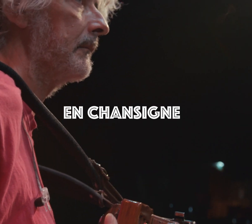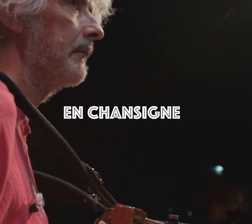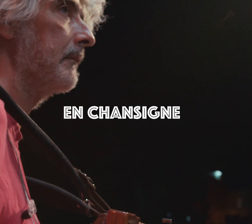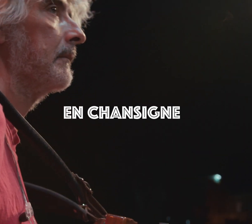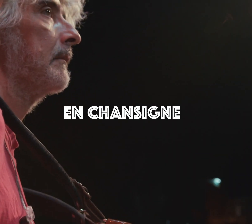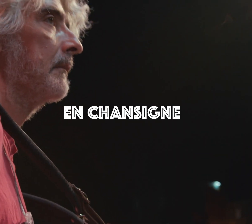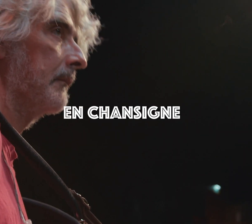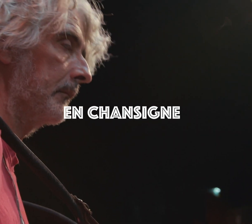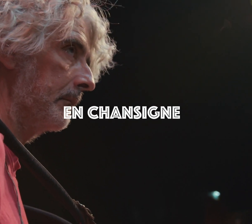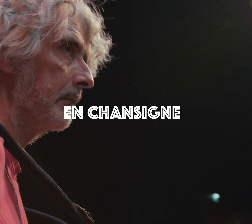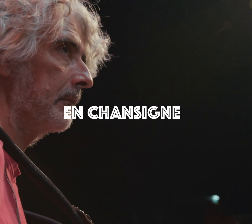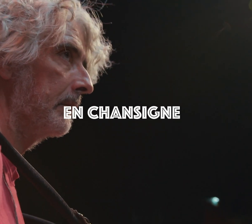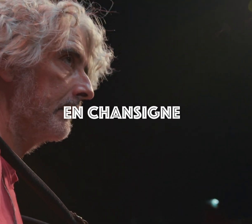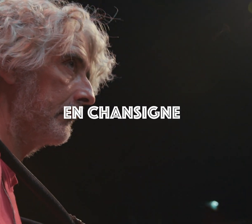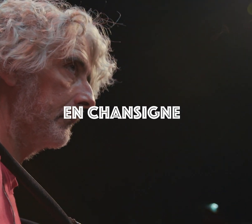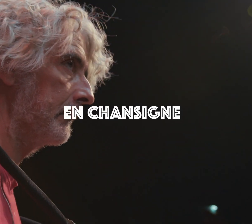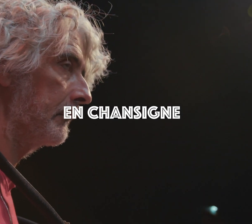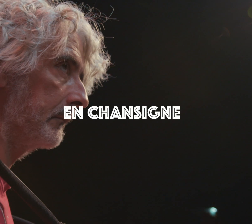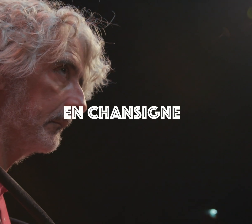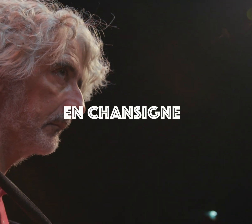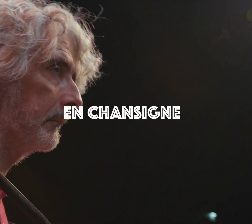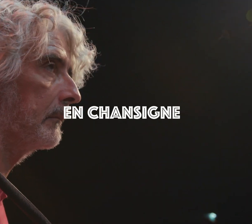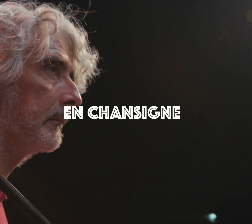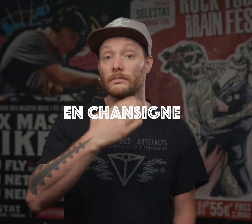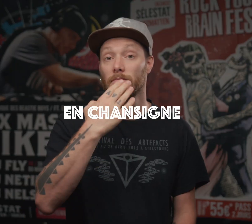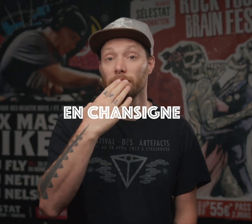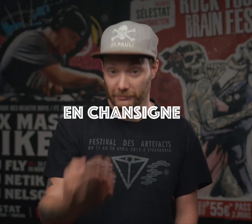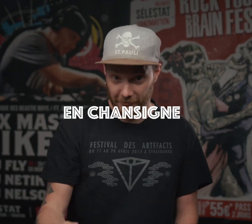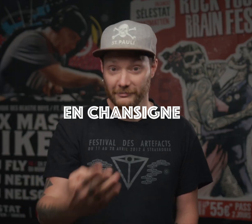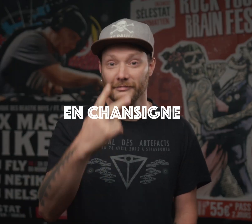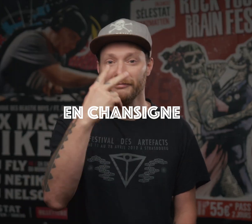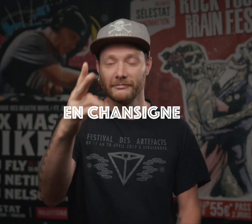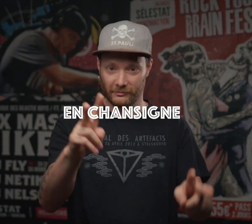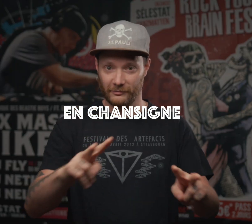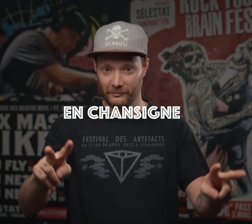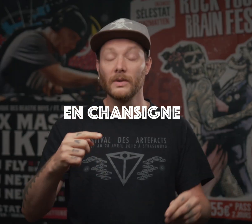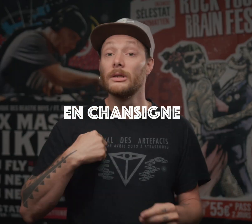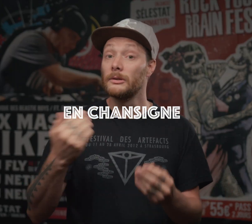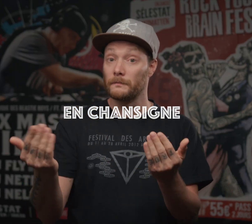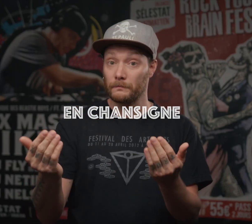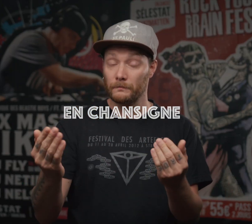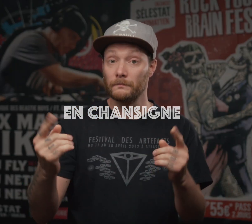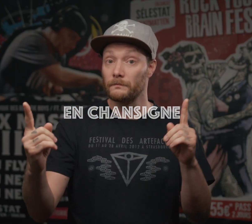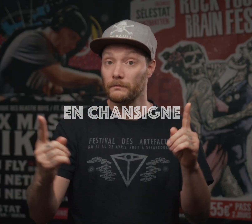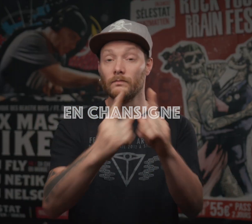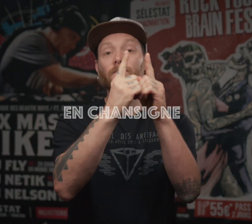mangent sur des nappes trop blanches, des poissons ruisselants, ils vous montrent des dents à croquer la fortune.